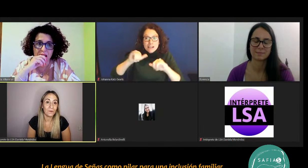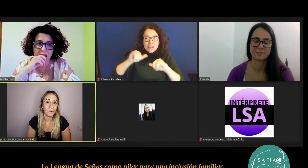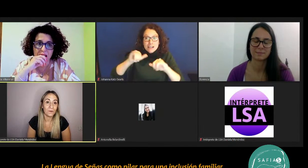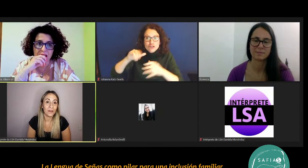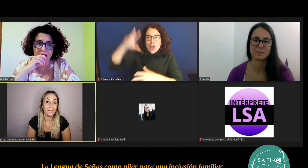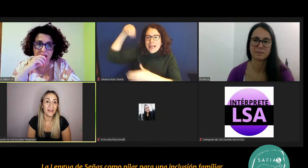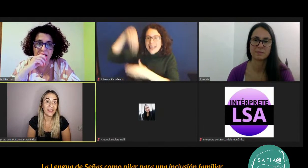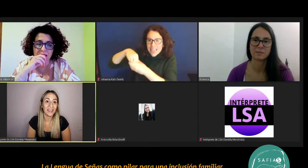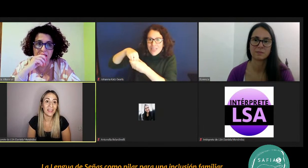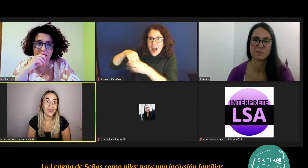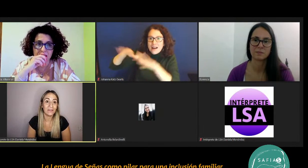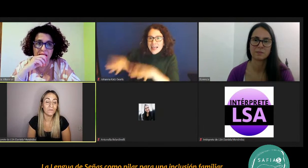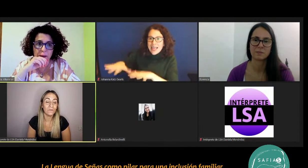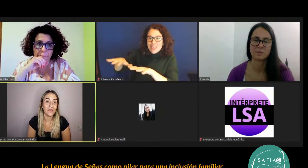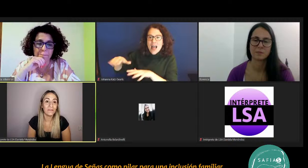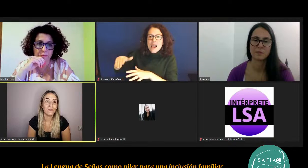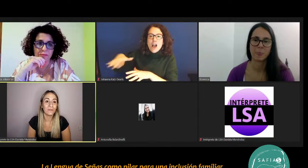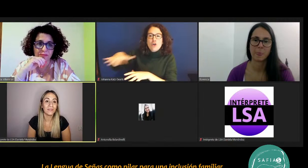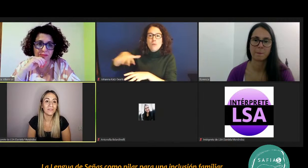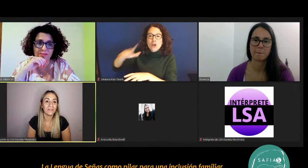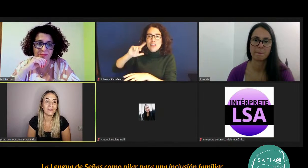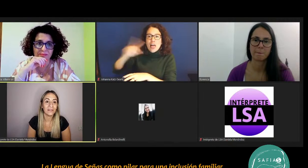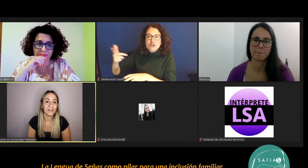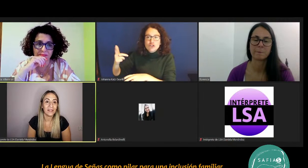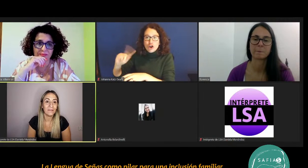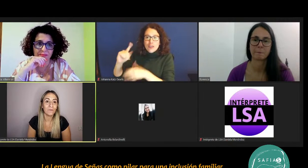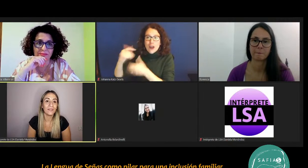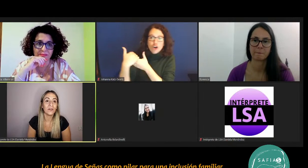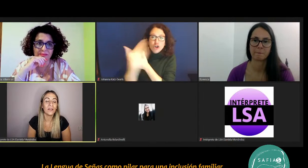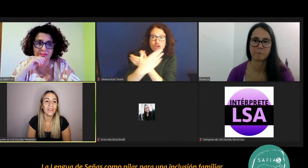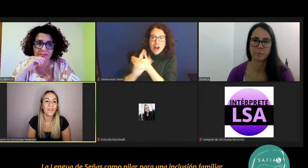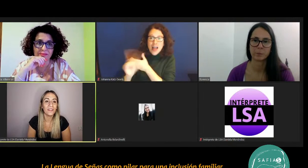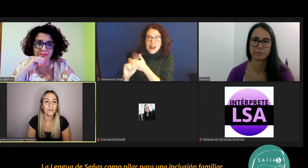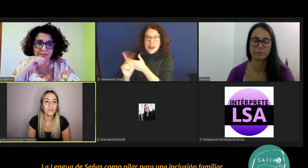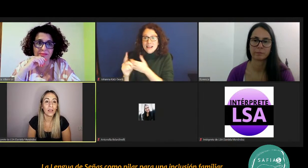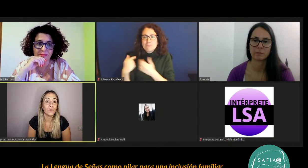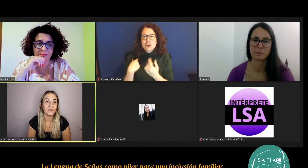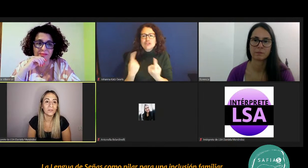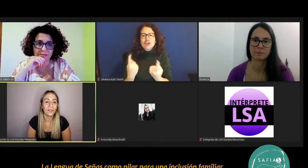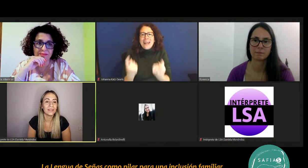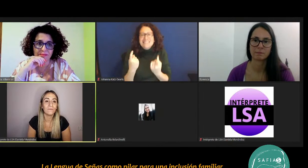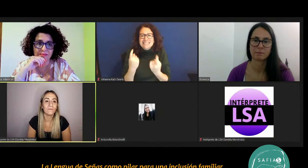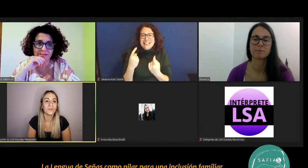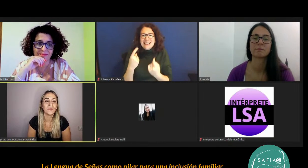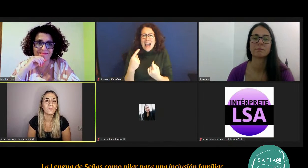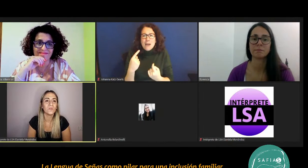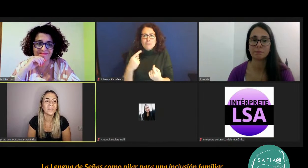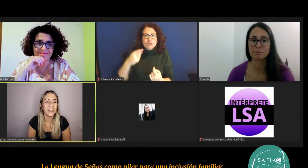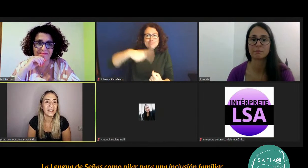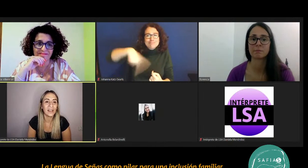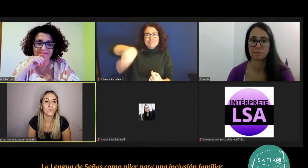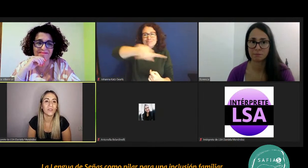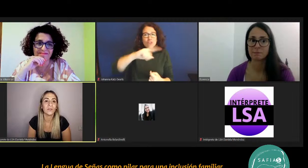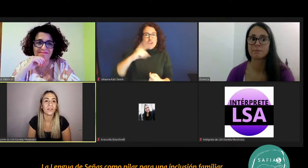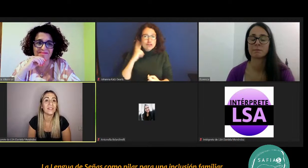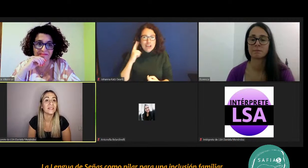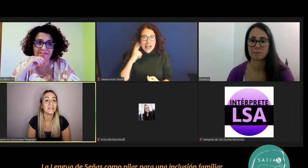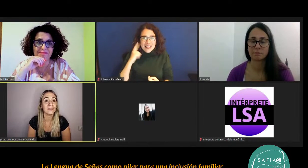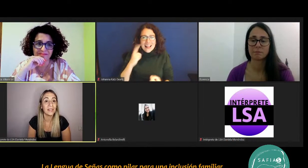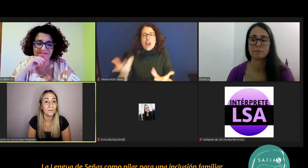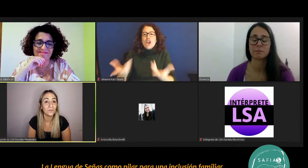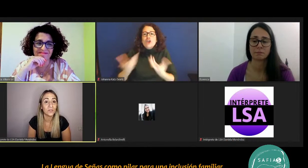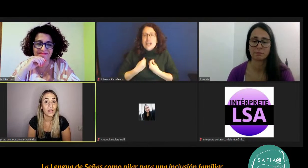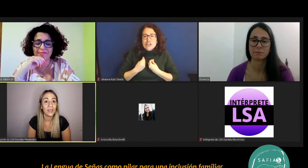El problema es que no hay información. La información queda dentro de la comunidad sorda. Esa información no sale de la comunidad sorda